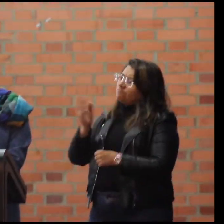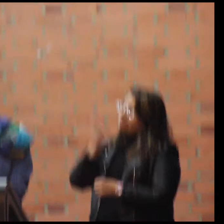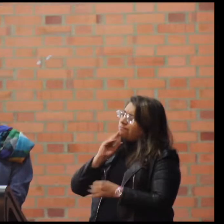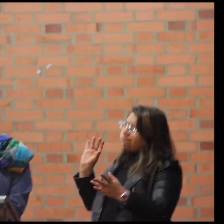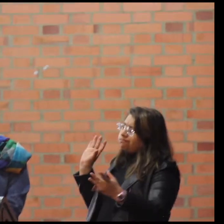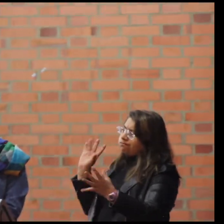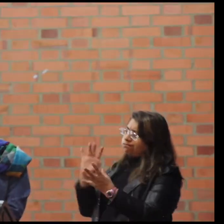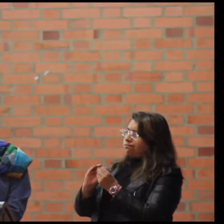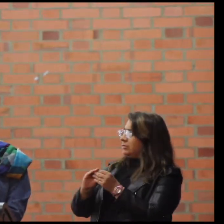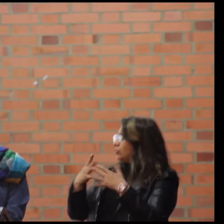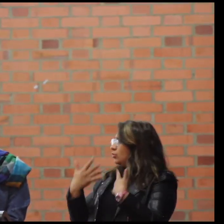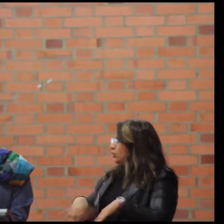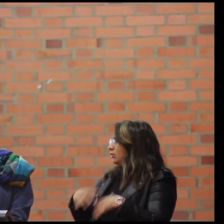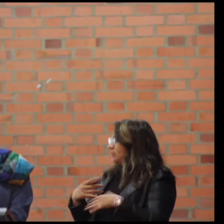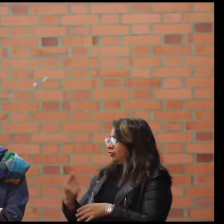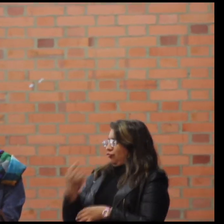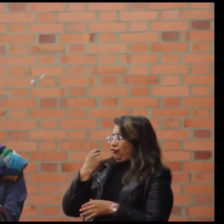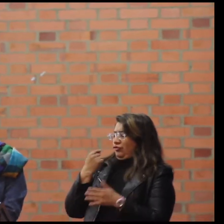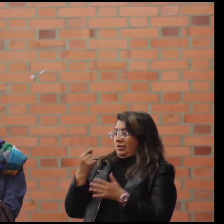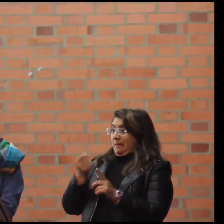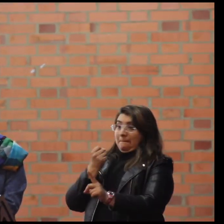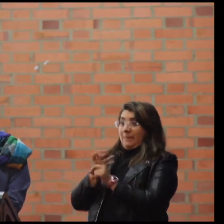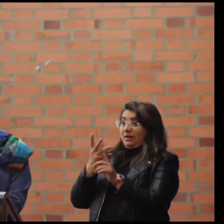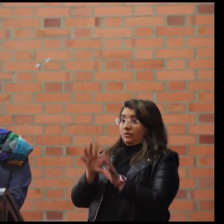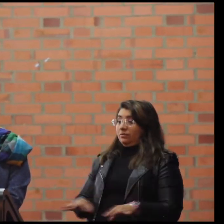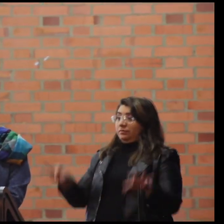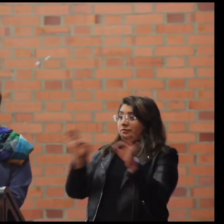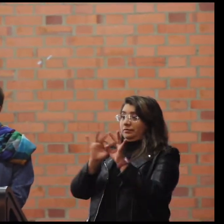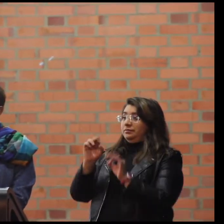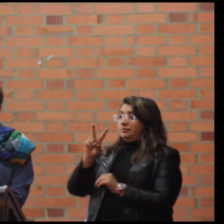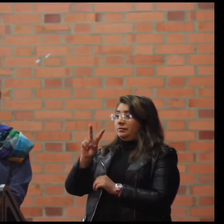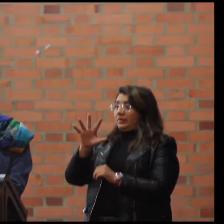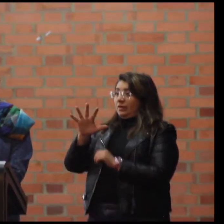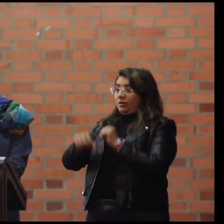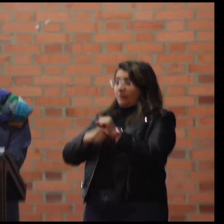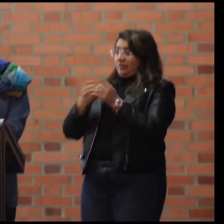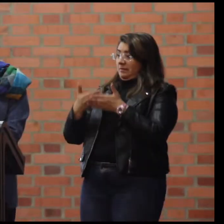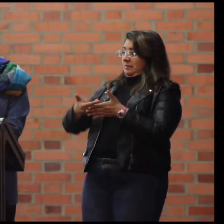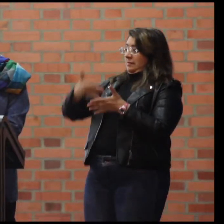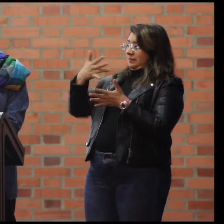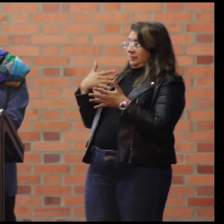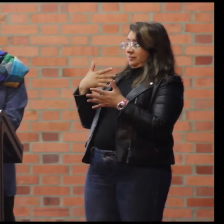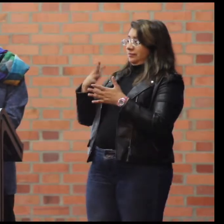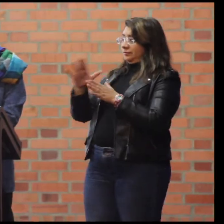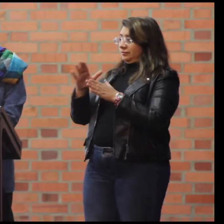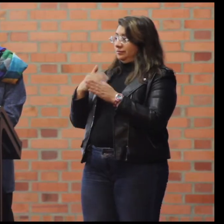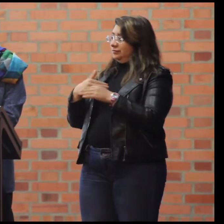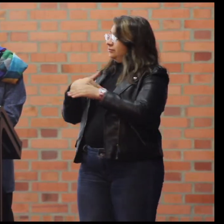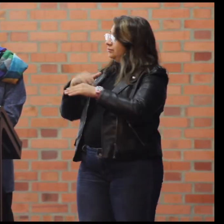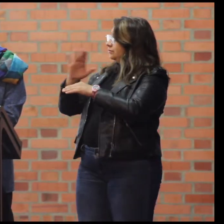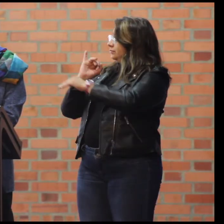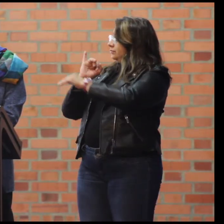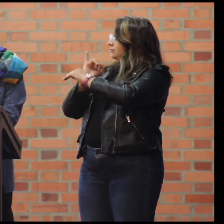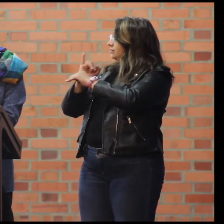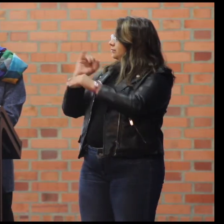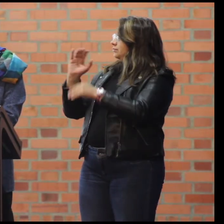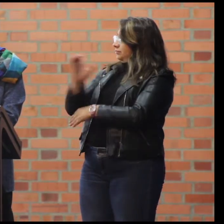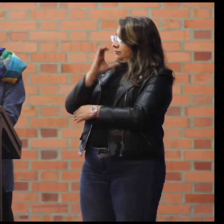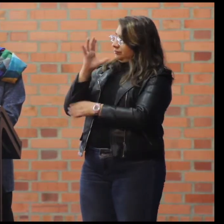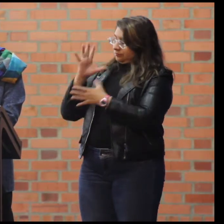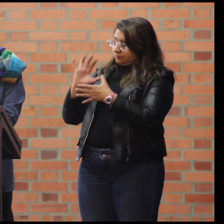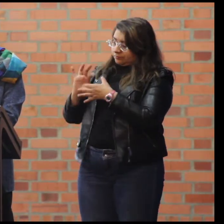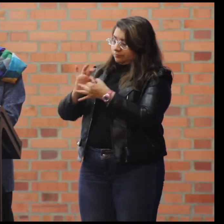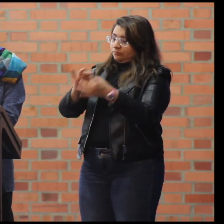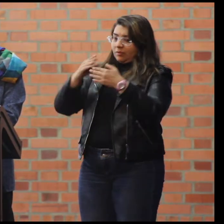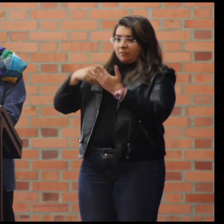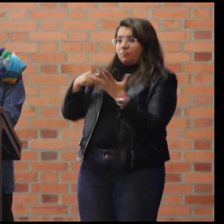hitos importantes de los últimos 15 años han sido la coordinación del equipo colombiano que hizo parte del proyecto